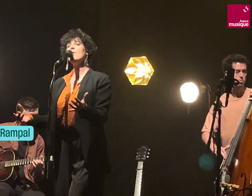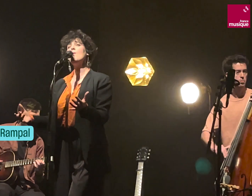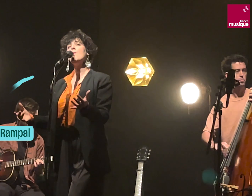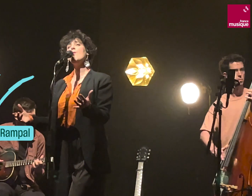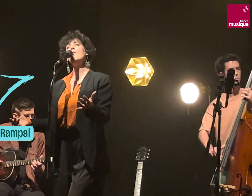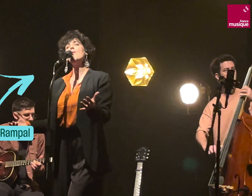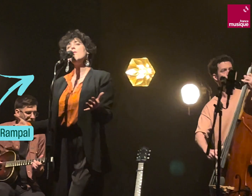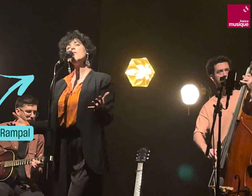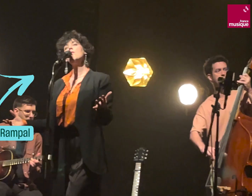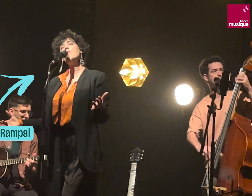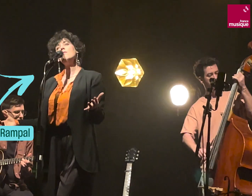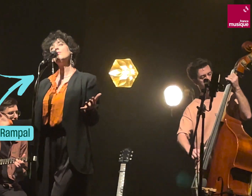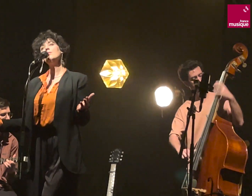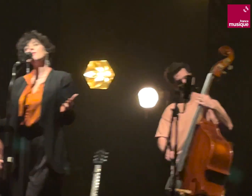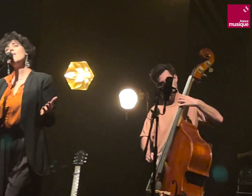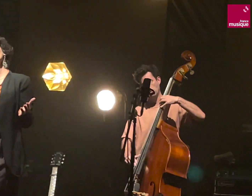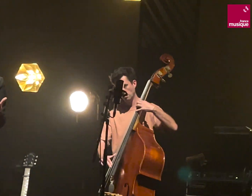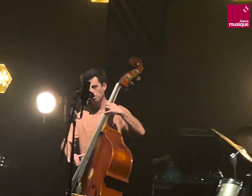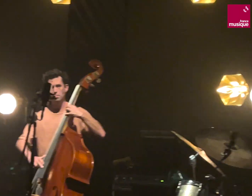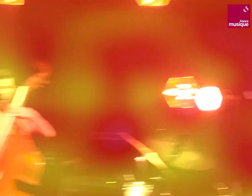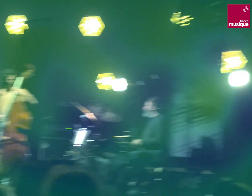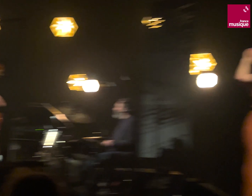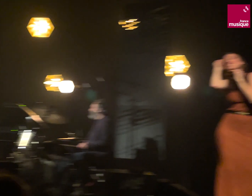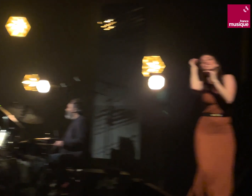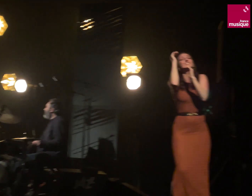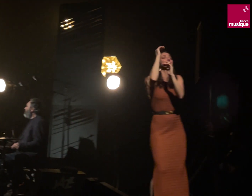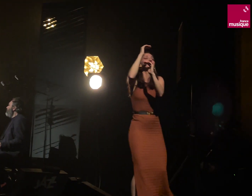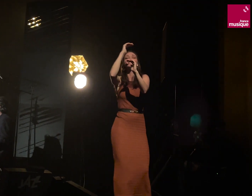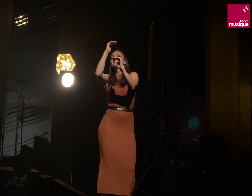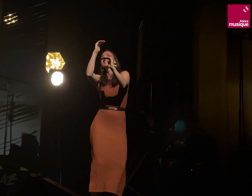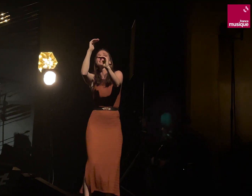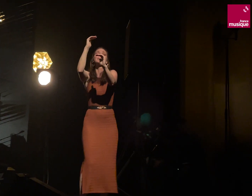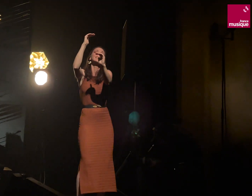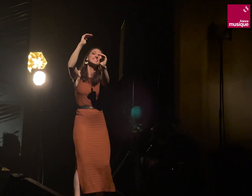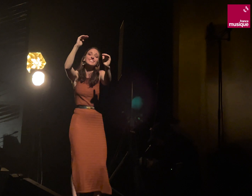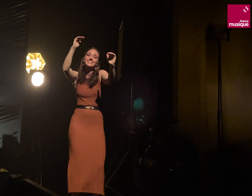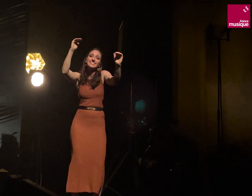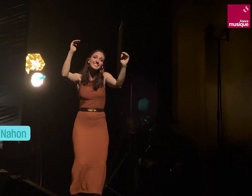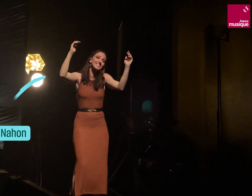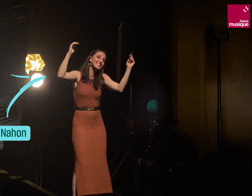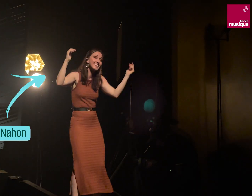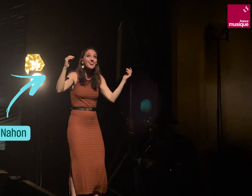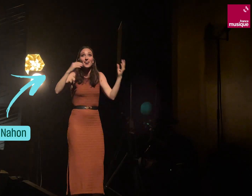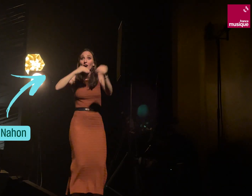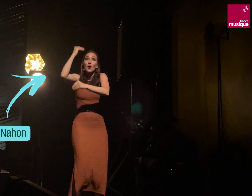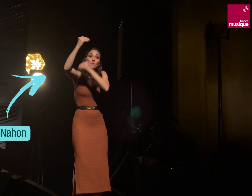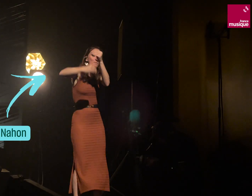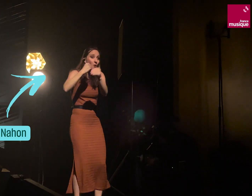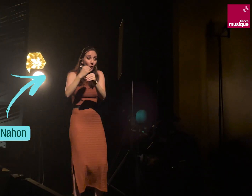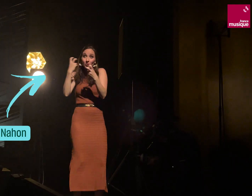Elle, c'est Marion Rampal, chanteuse de jazz à l'univers très poétique. Elle a fait appel à Aurélie Nahon pour chantsigner son concert.